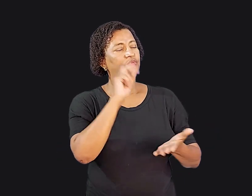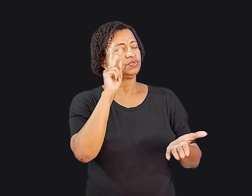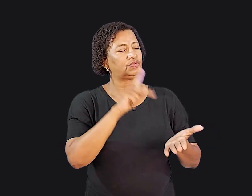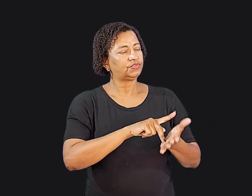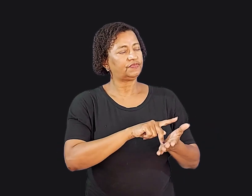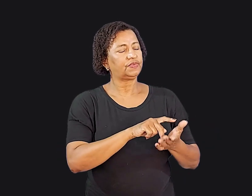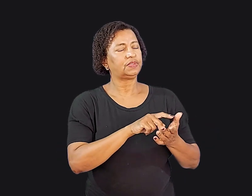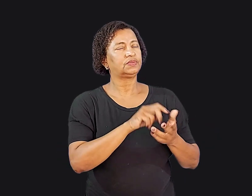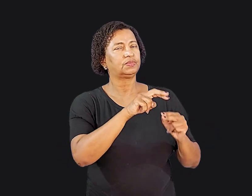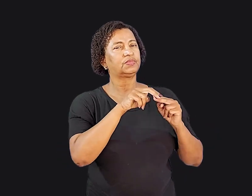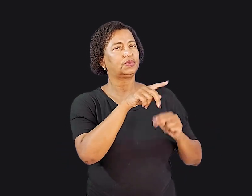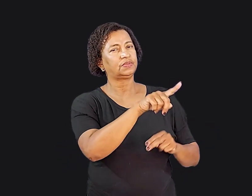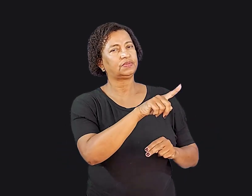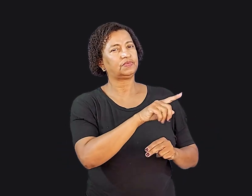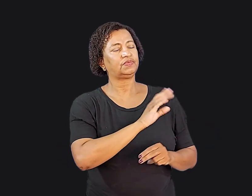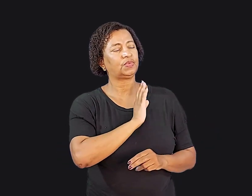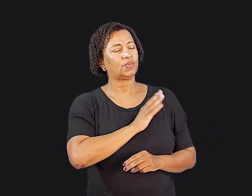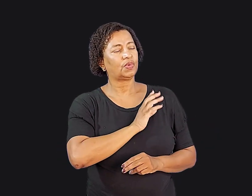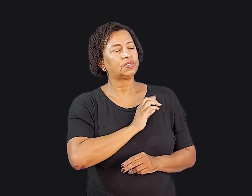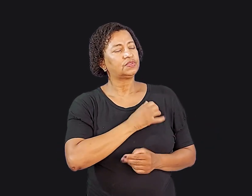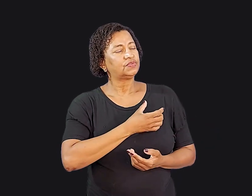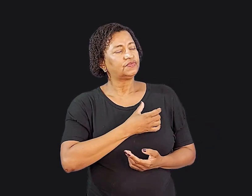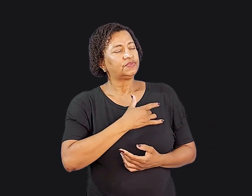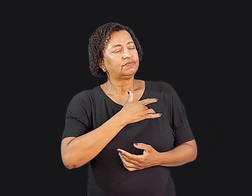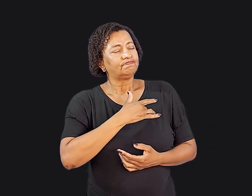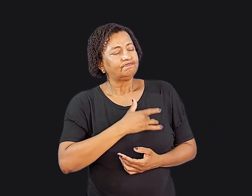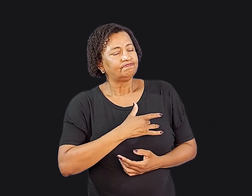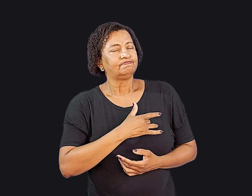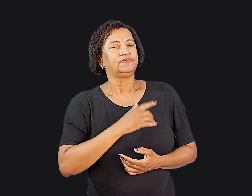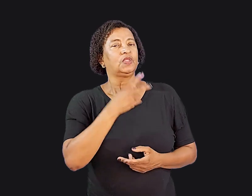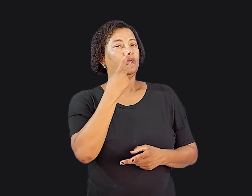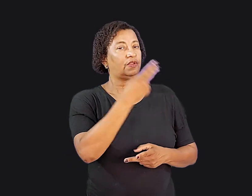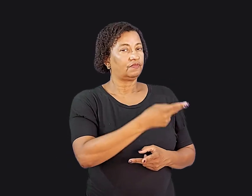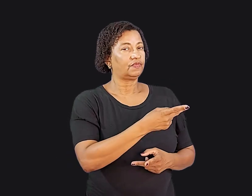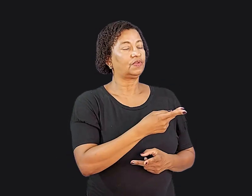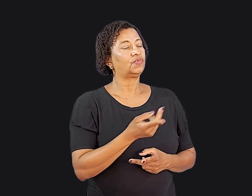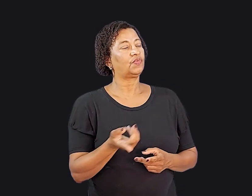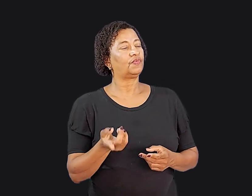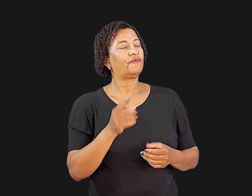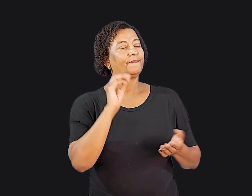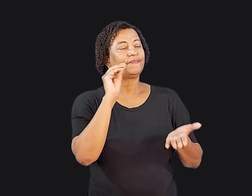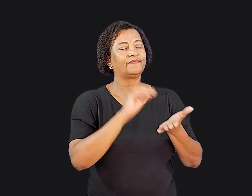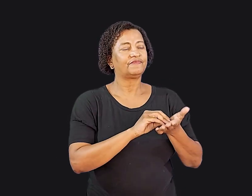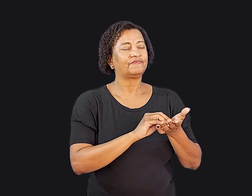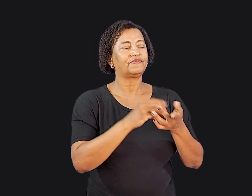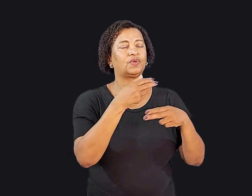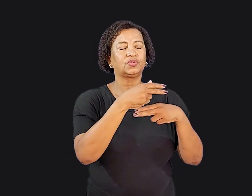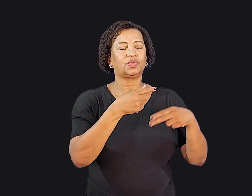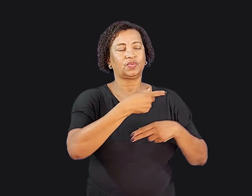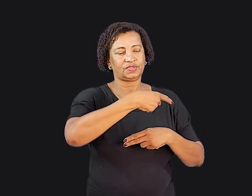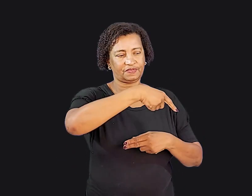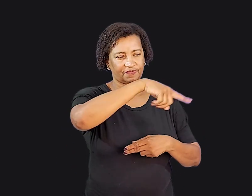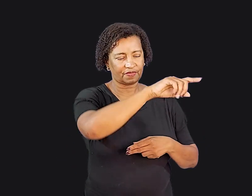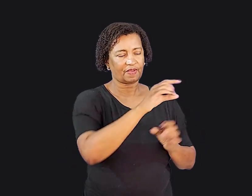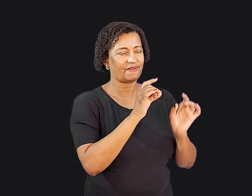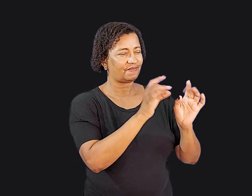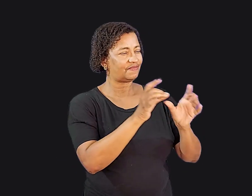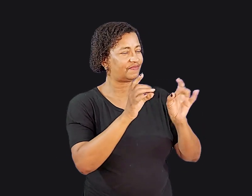homem e o fitou com o coração comovido. Então lhe disse, falta-lhe uma coisa. Vá, venda tudo